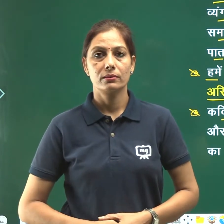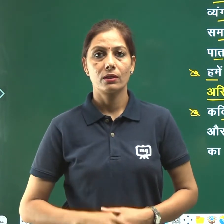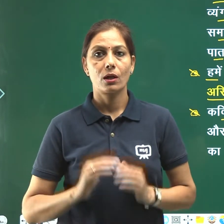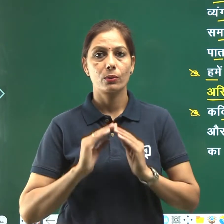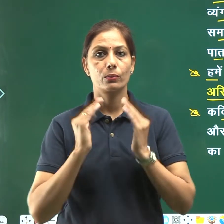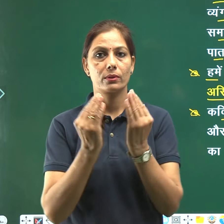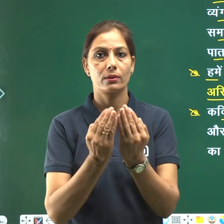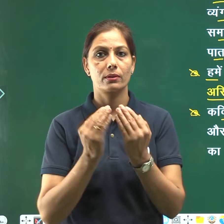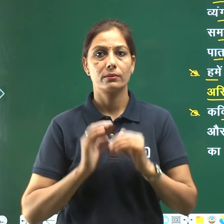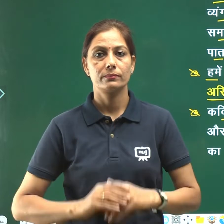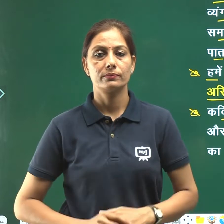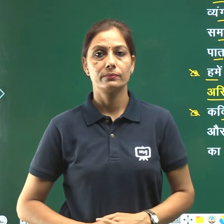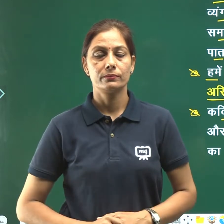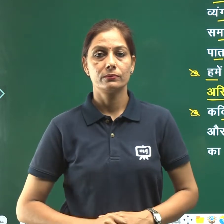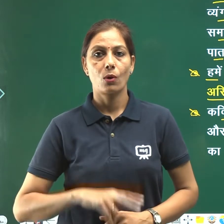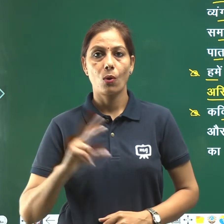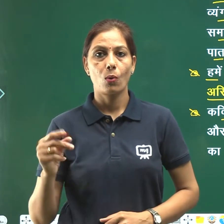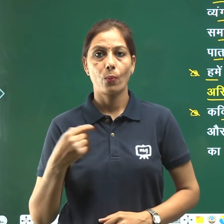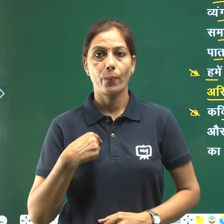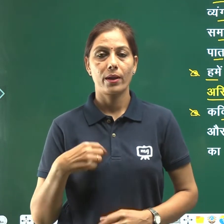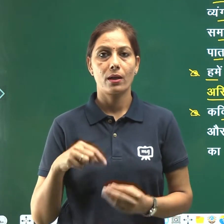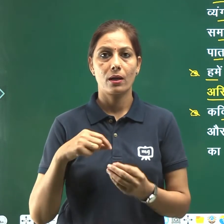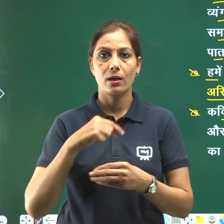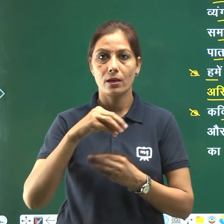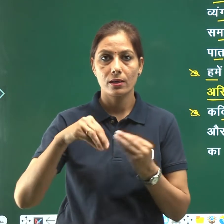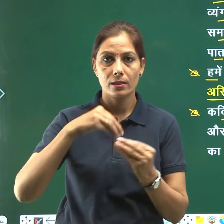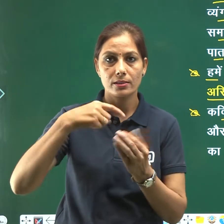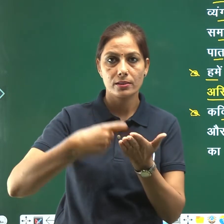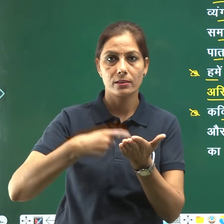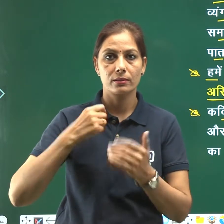दुनिया का और मेरा संबंध